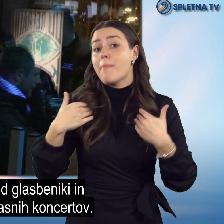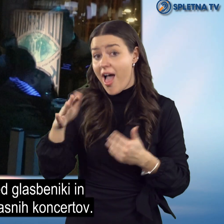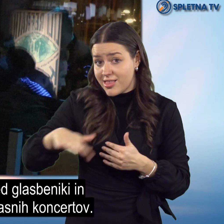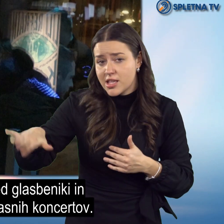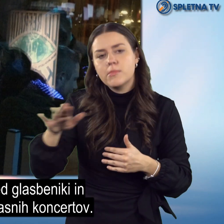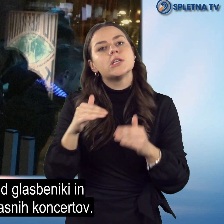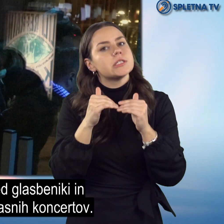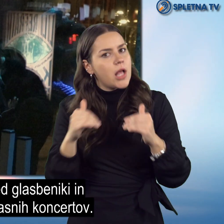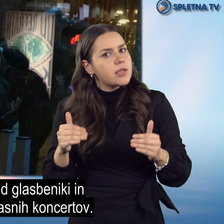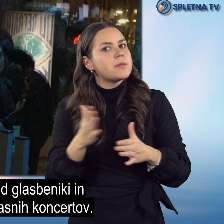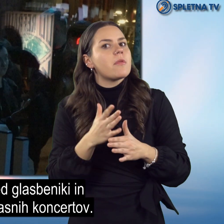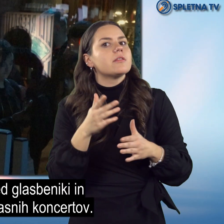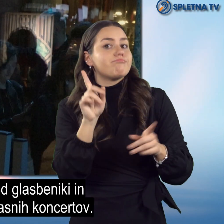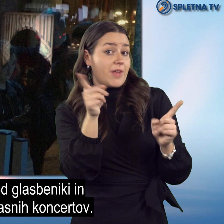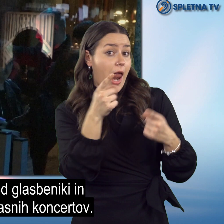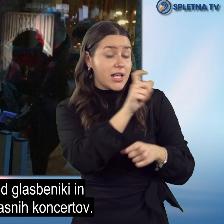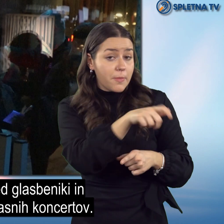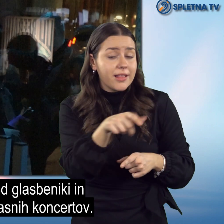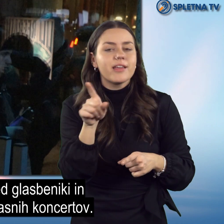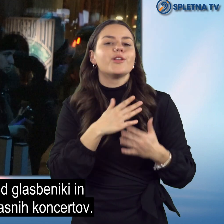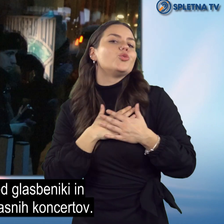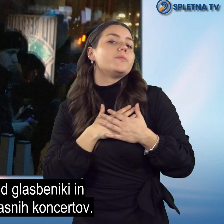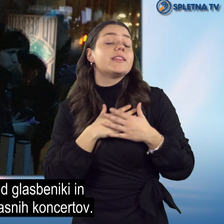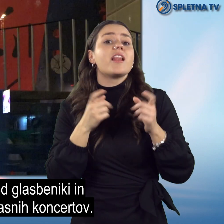in ljubitelji glasnih koncertov.